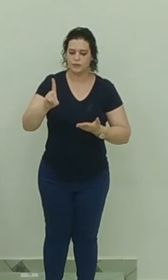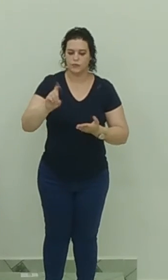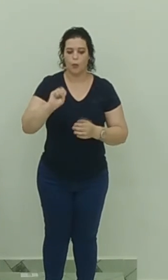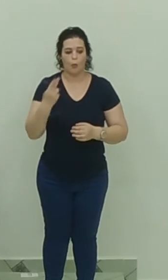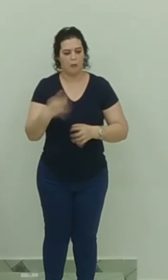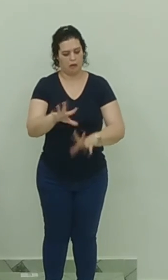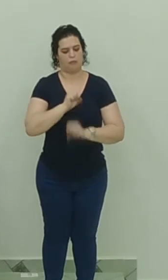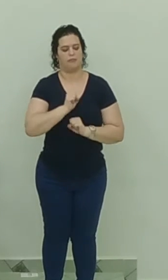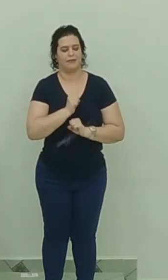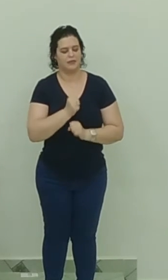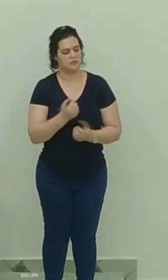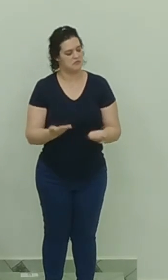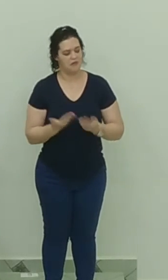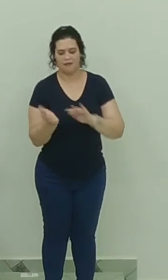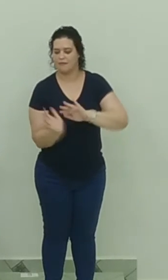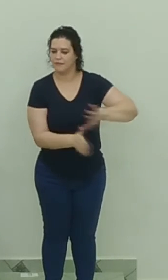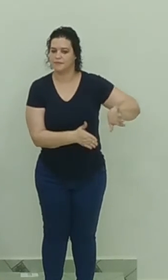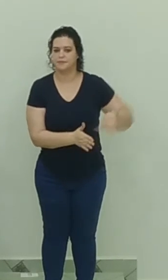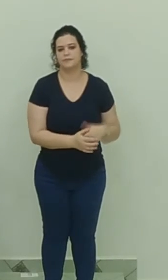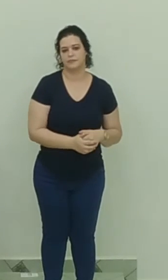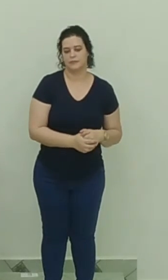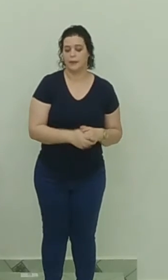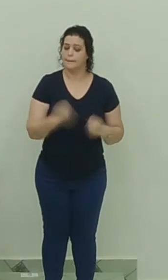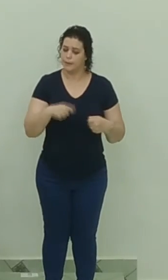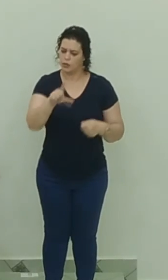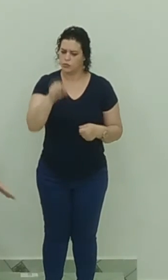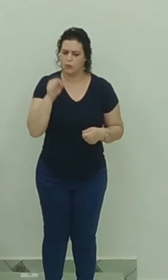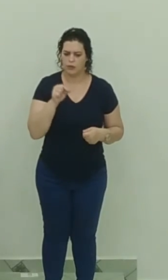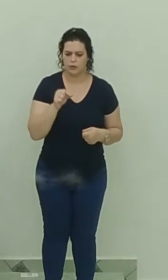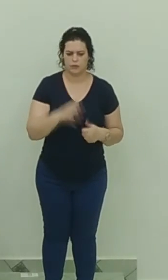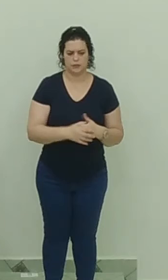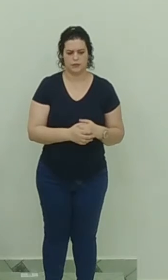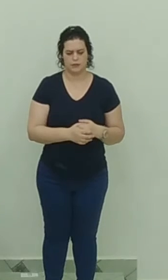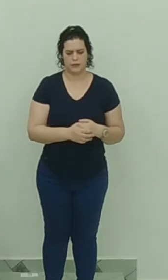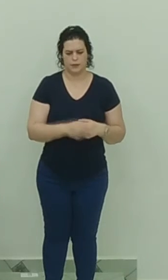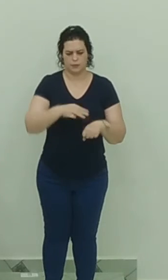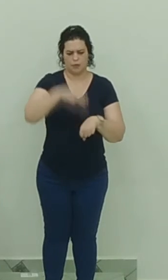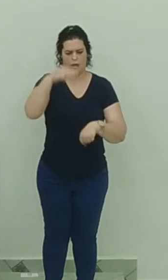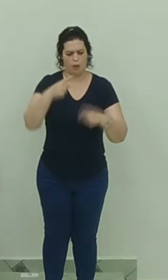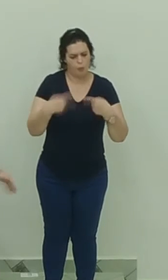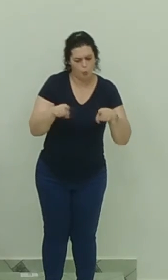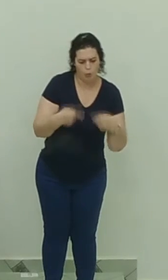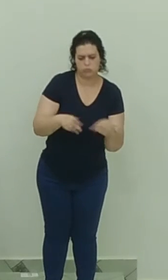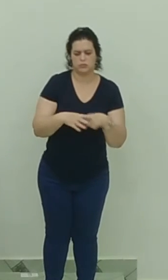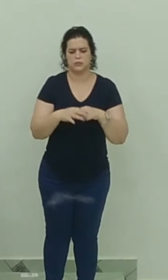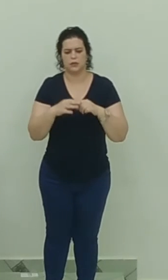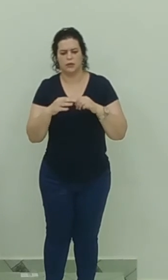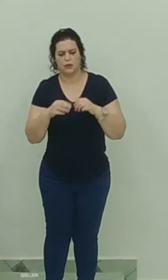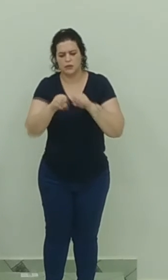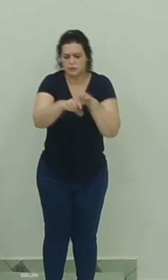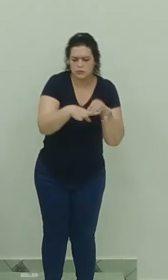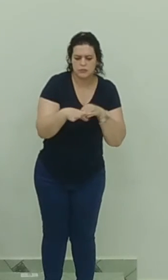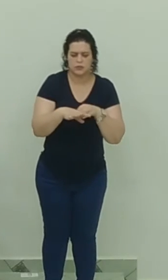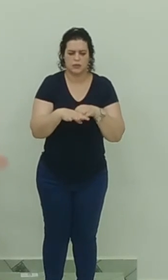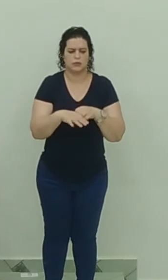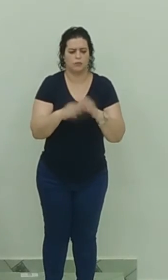decida-se. Vai continuar na obra de Deus? Ministério da música, da intercessão, da oração, do ensino? Você